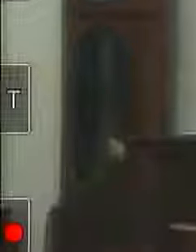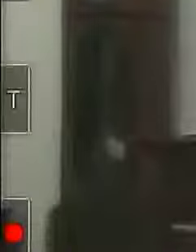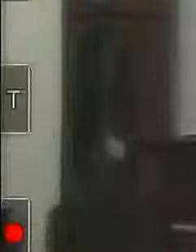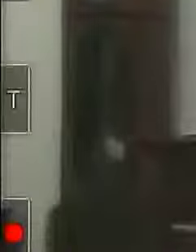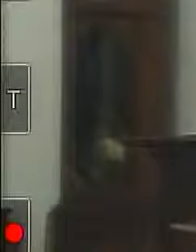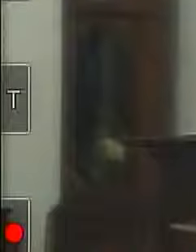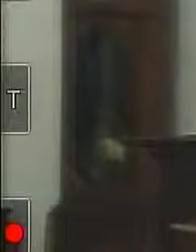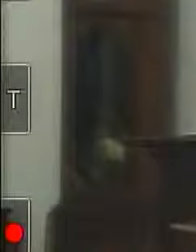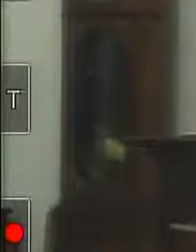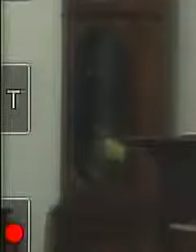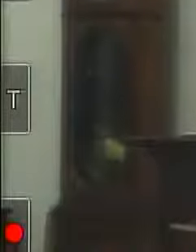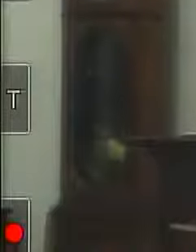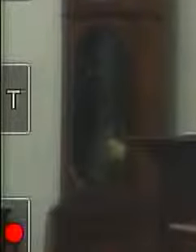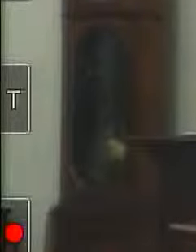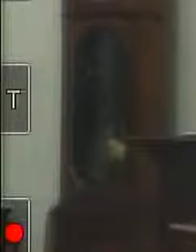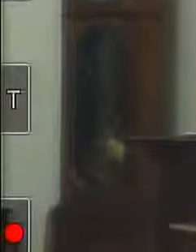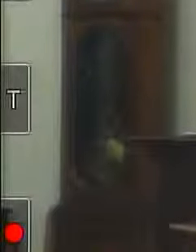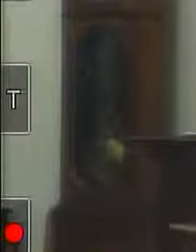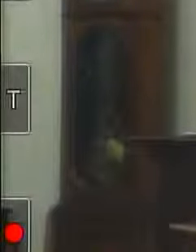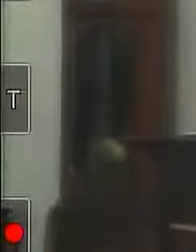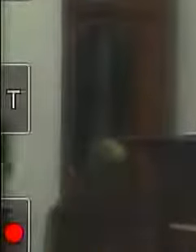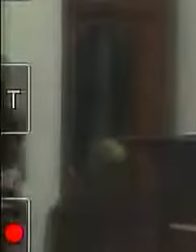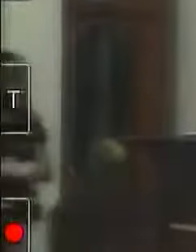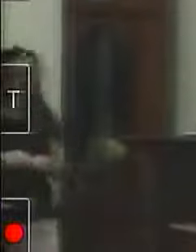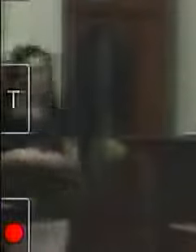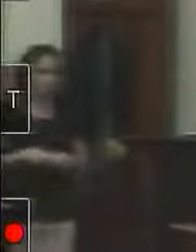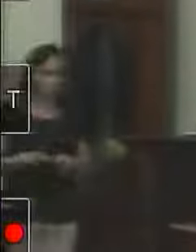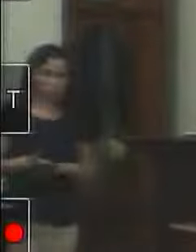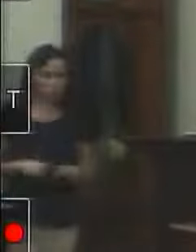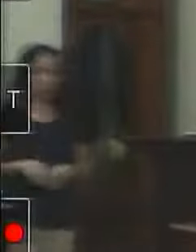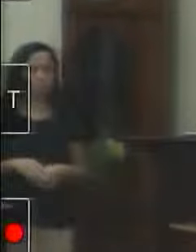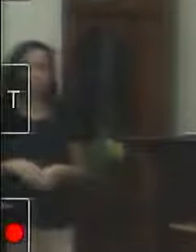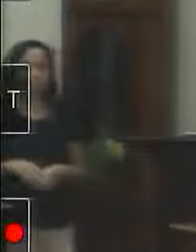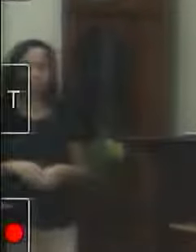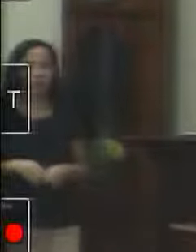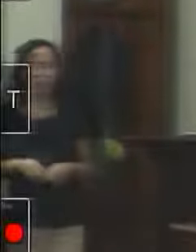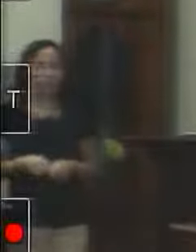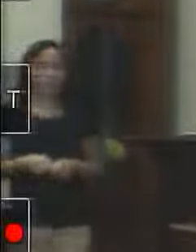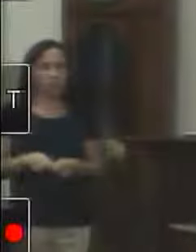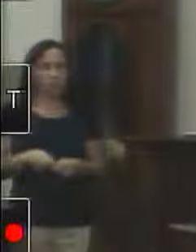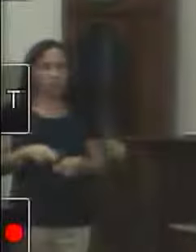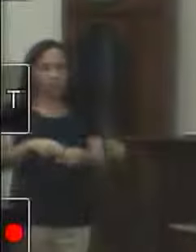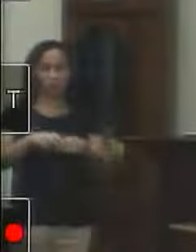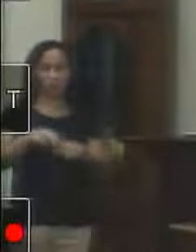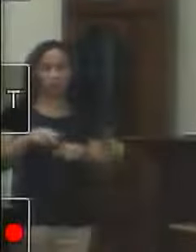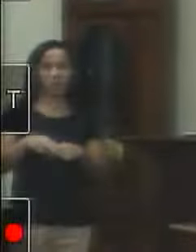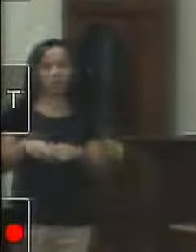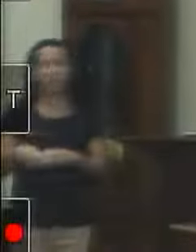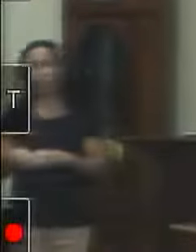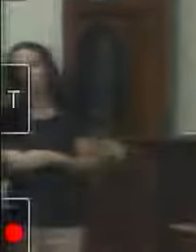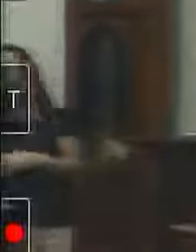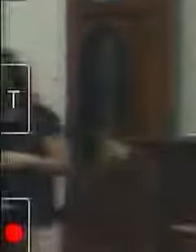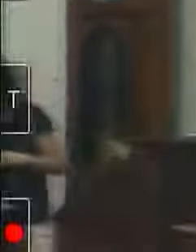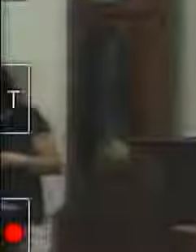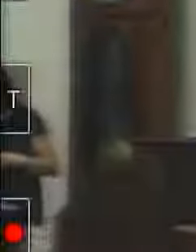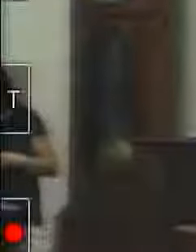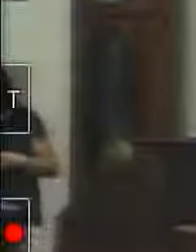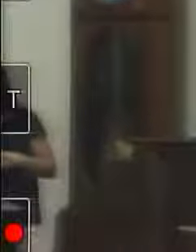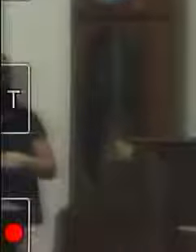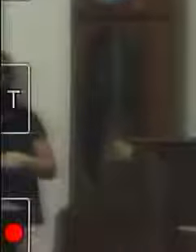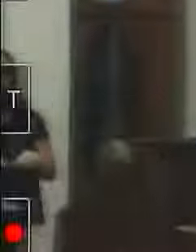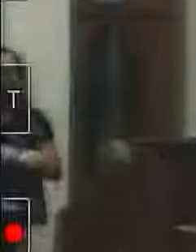de postura, mas a gente viu que é subordinada à sua pasta, então, por isso que Vossa Excelência está